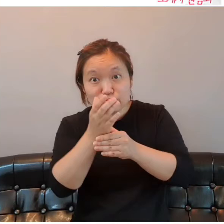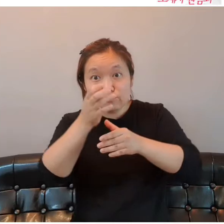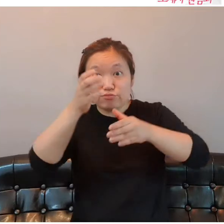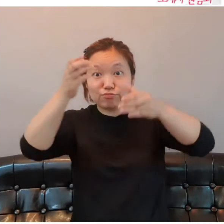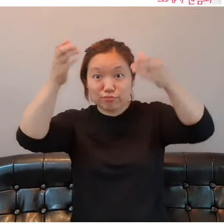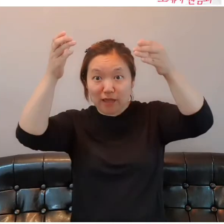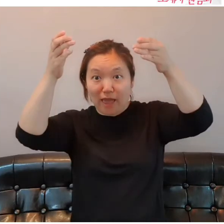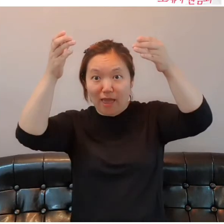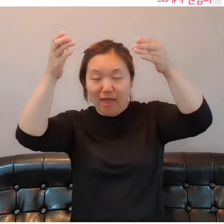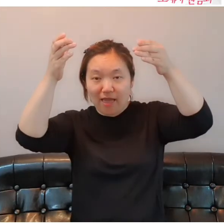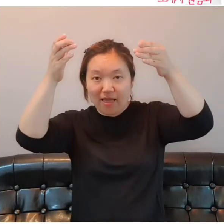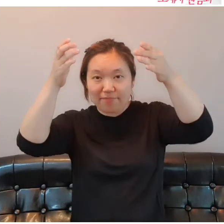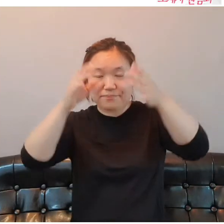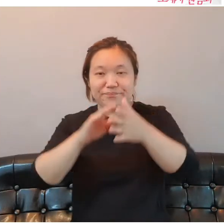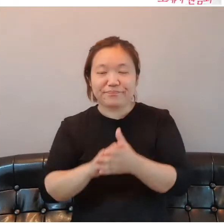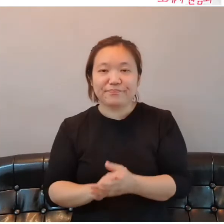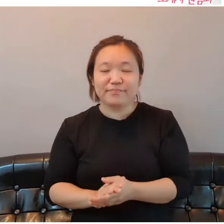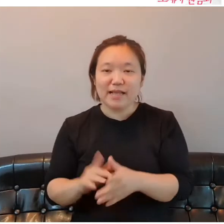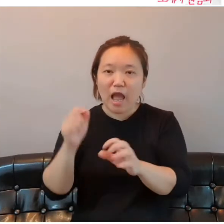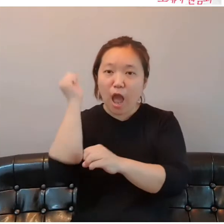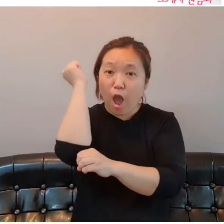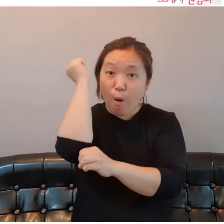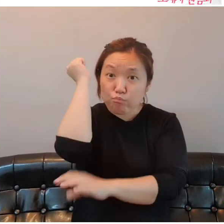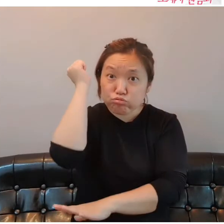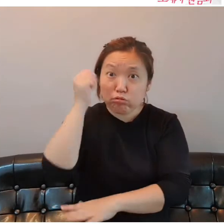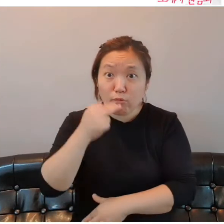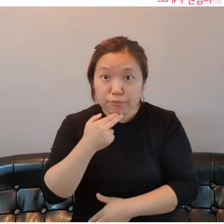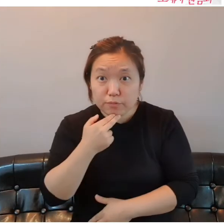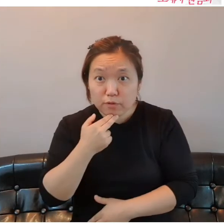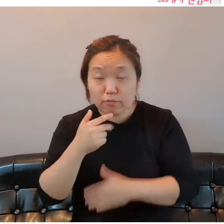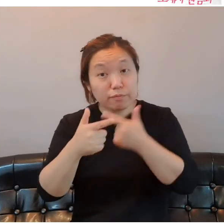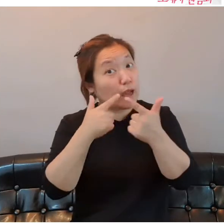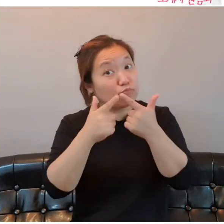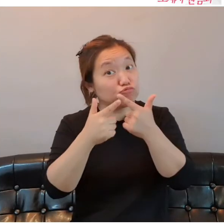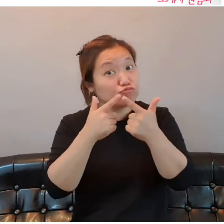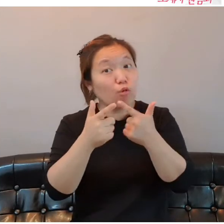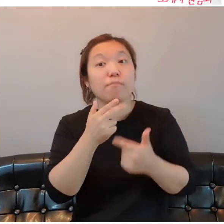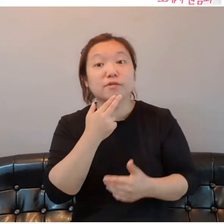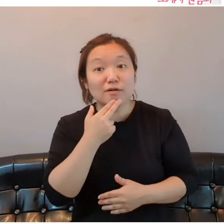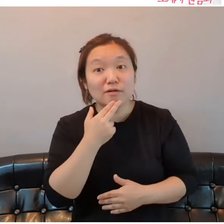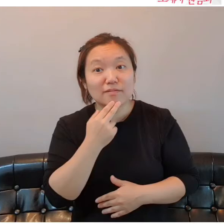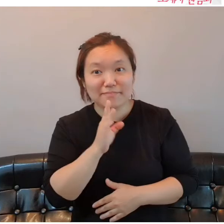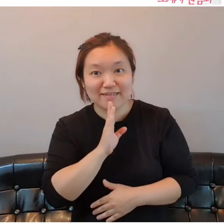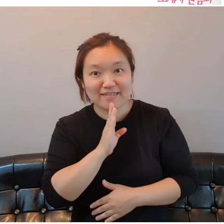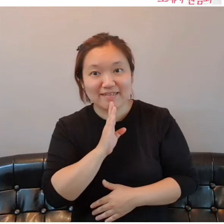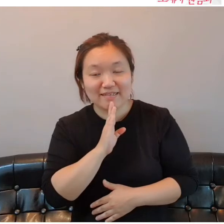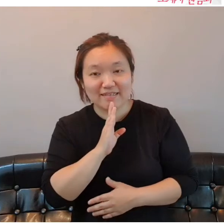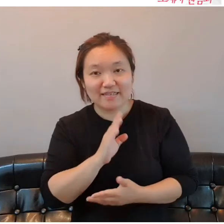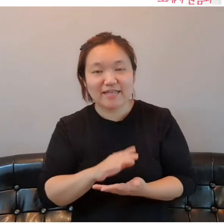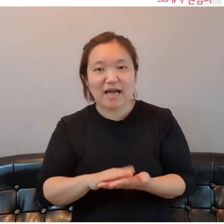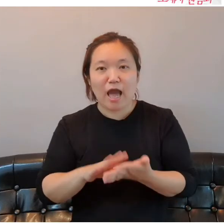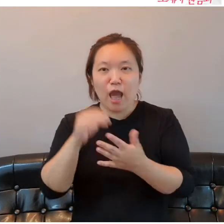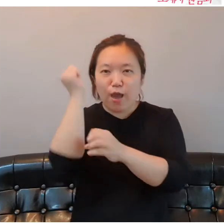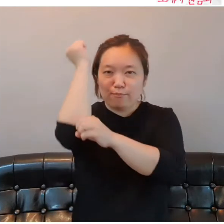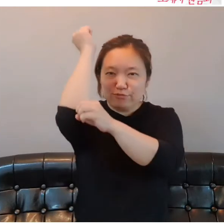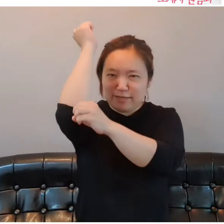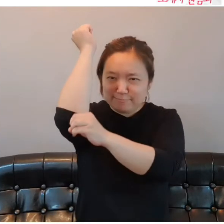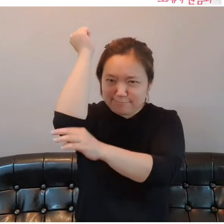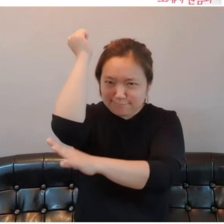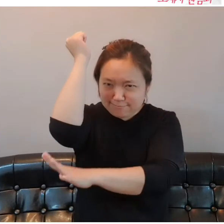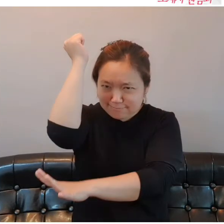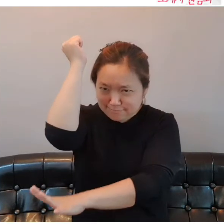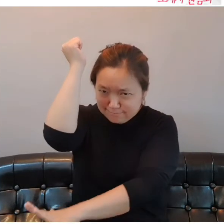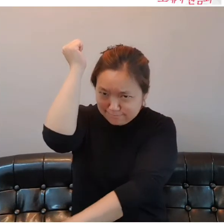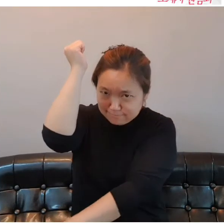나지 않으면 싹이 못 나와요. 뿌리 없는 나무는 없죠. 뿌리가 깊을수록 줄기가